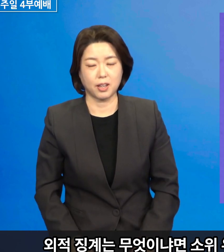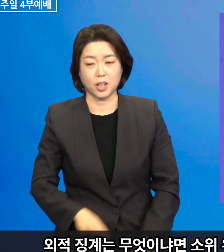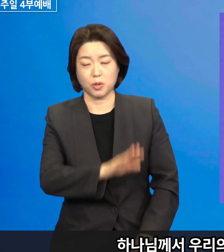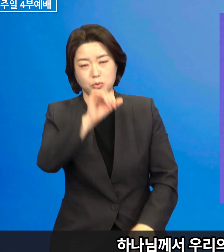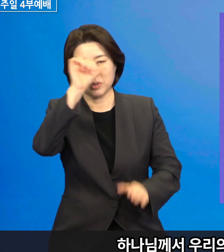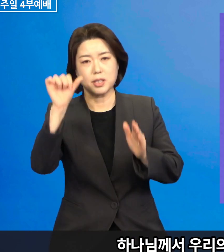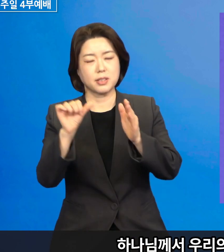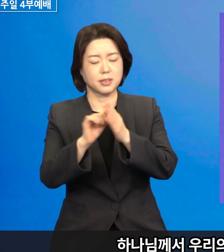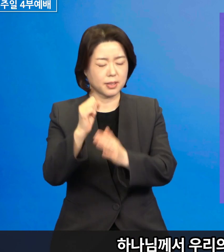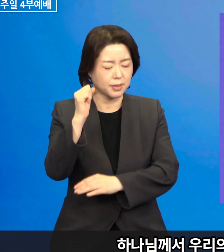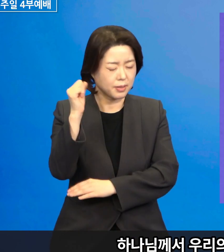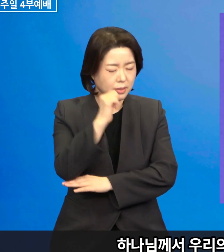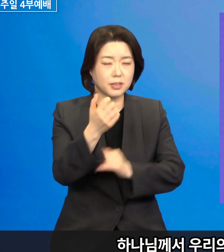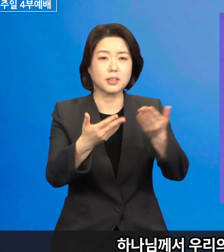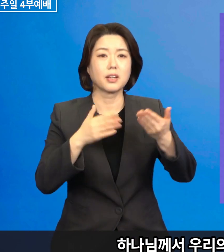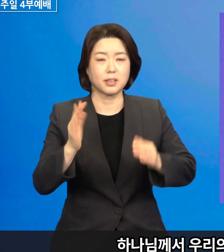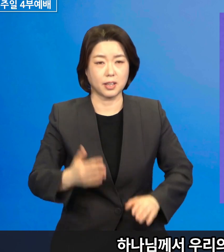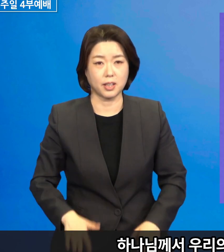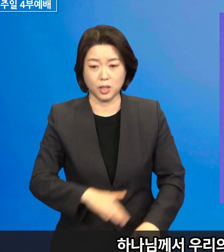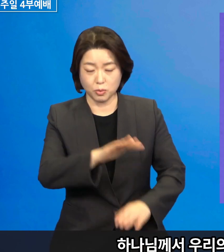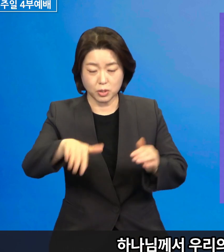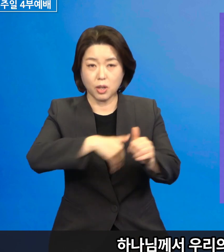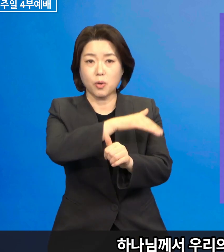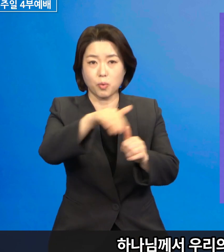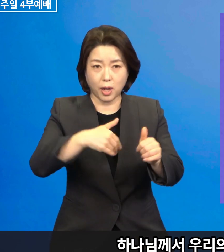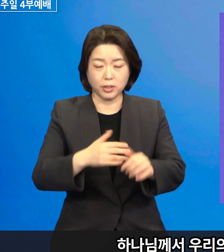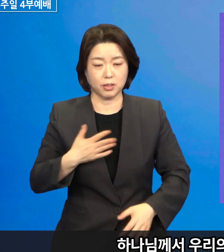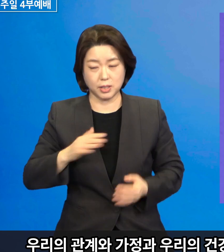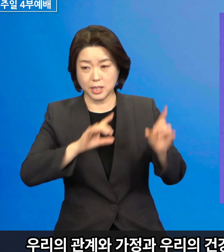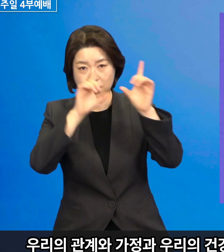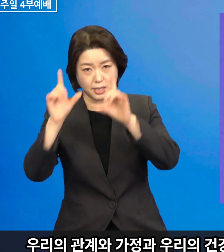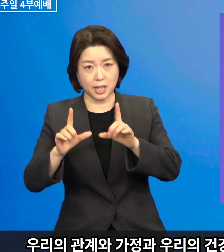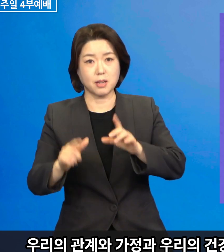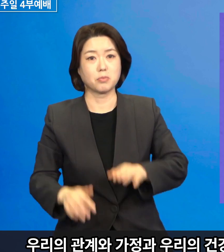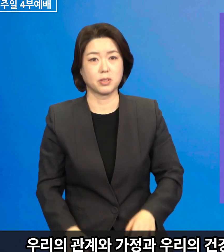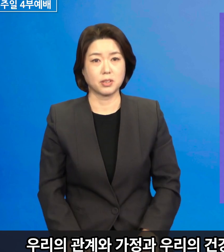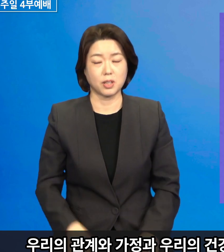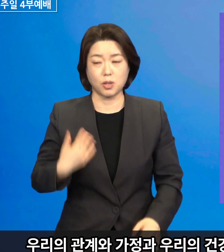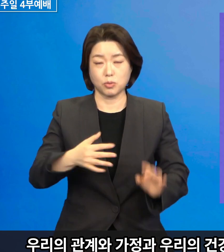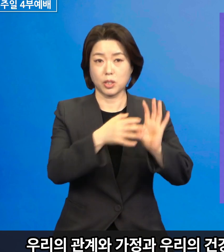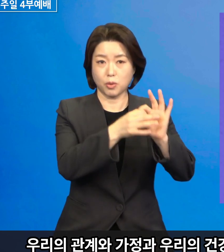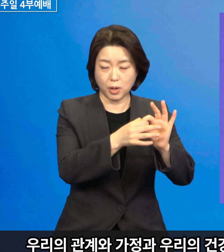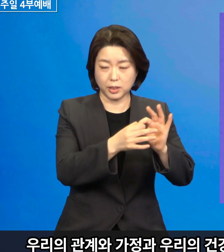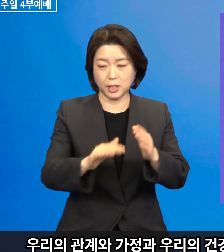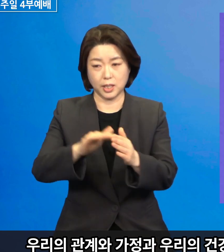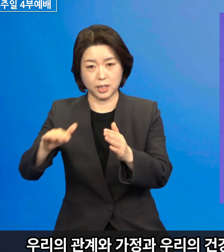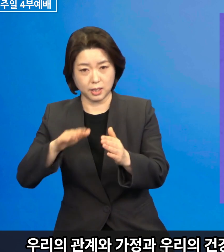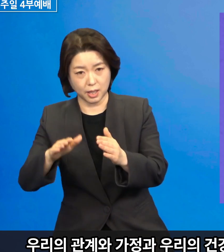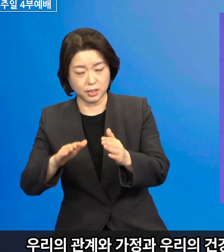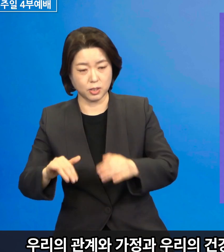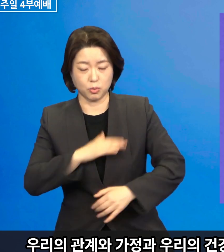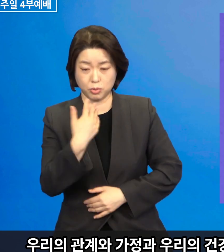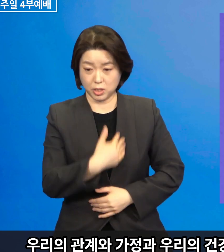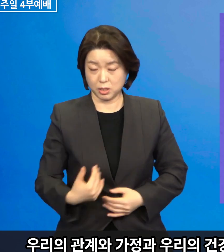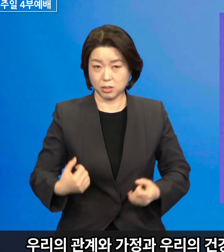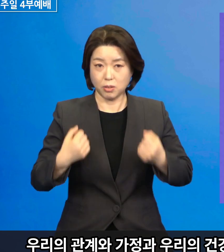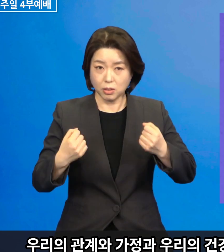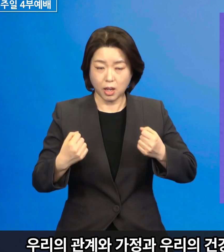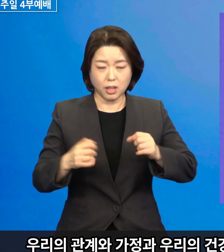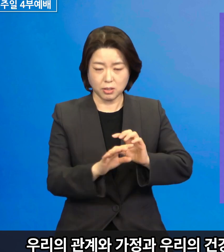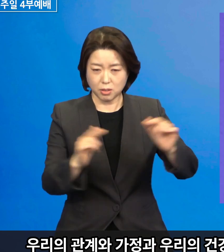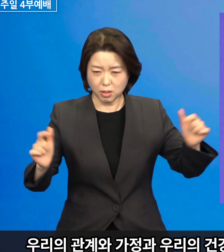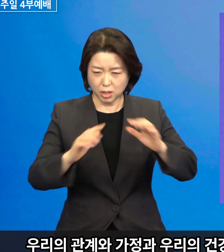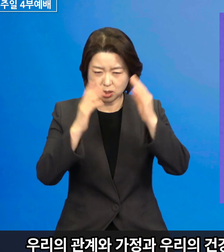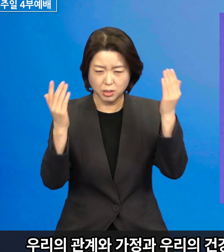뒤흔드는 것입니다. 하나님께서 우리의 환경을, 우리의 삶을, 우리의 관계와 가정과 우리의 건강과 이 모든